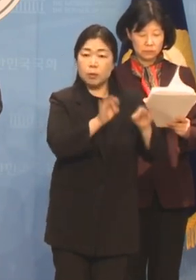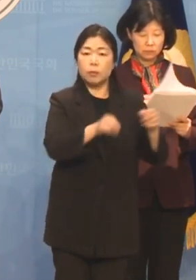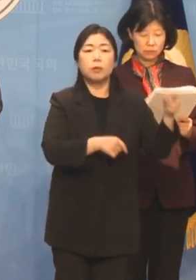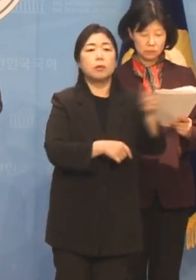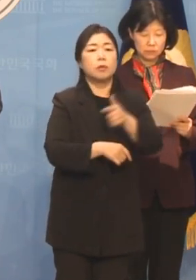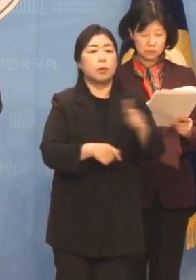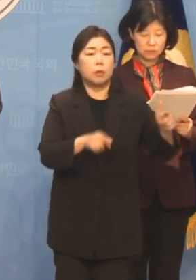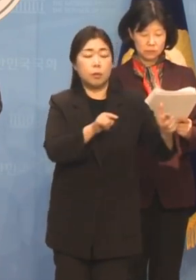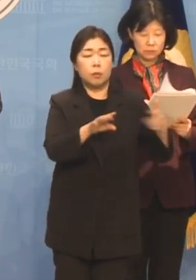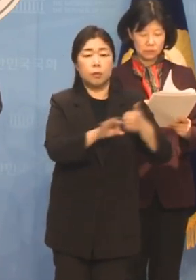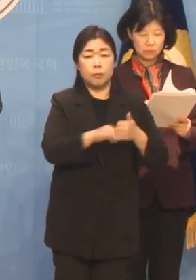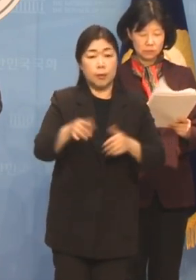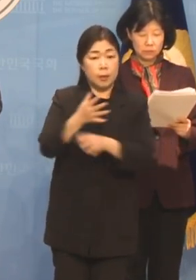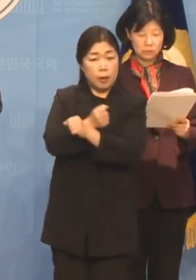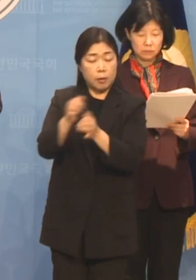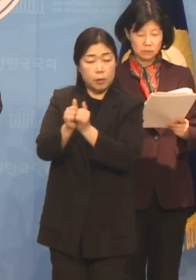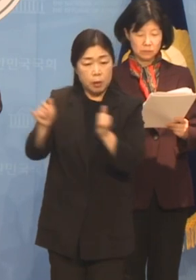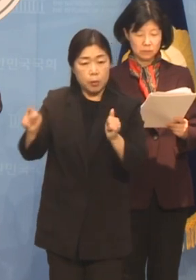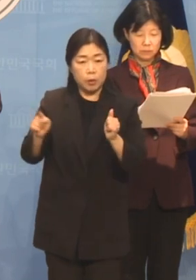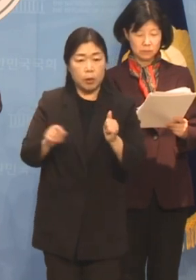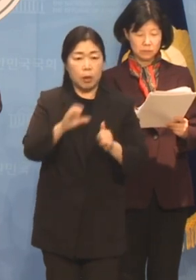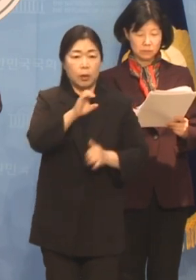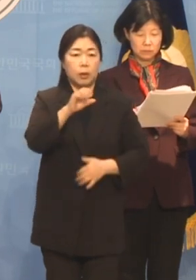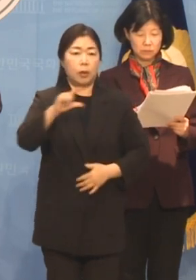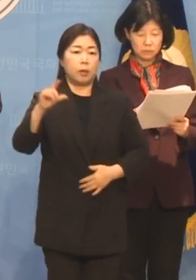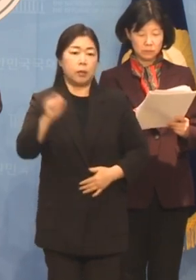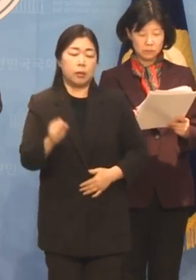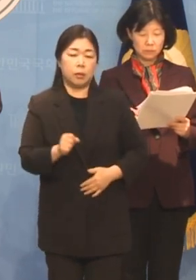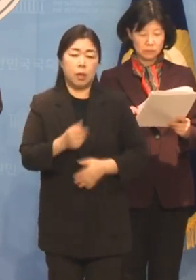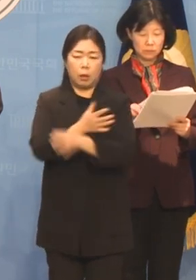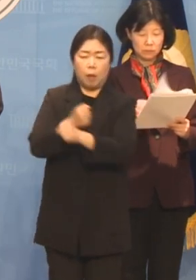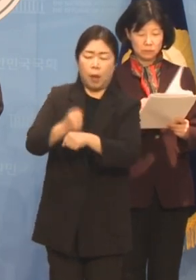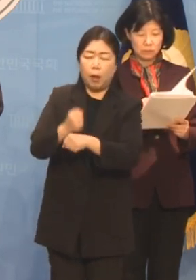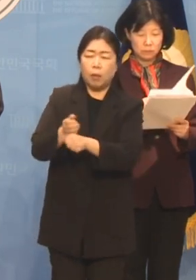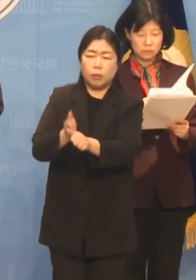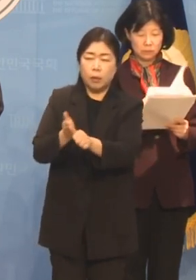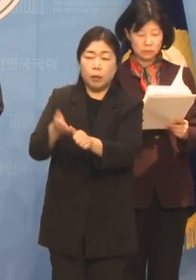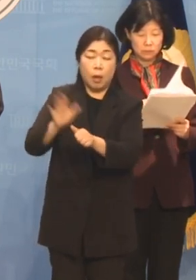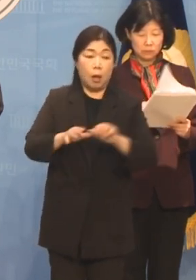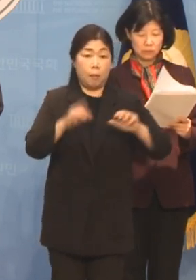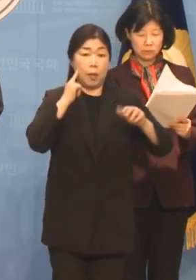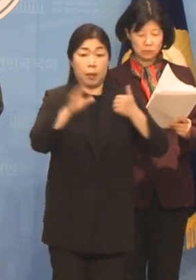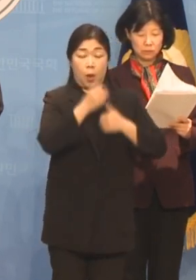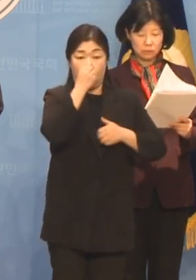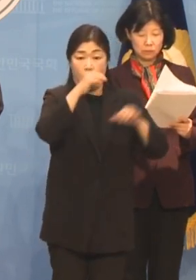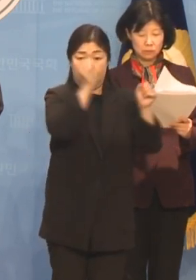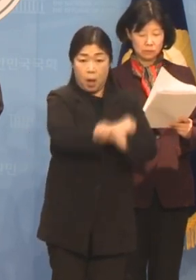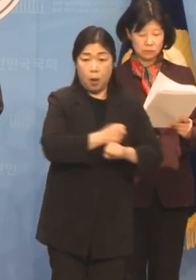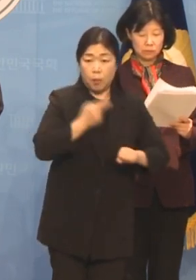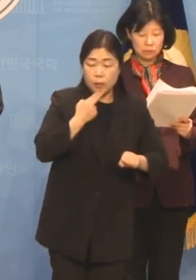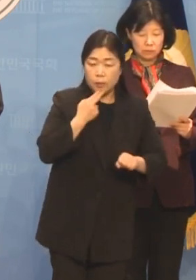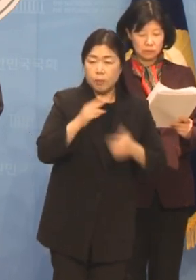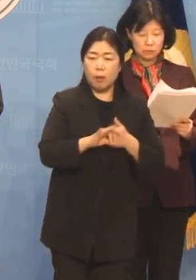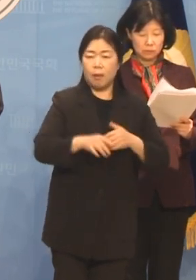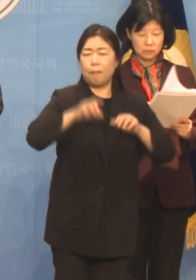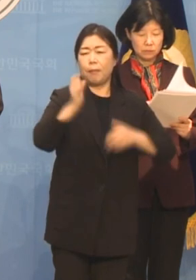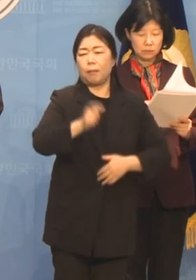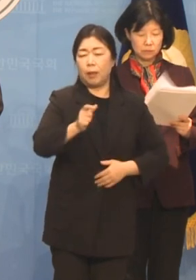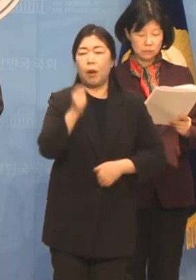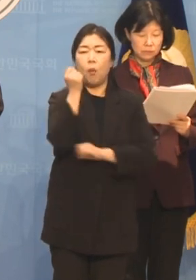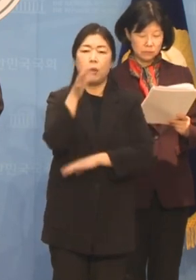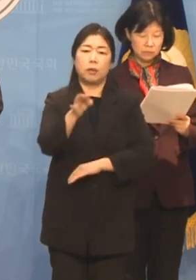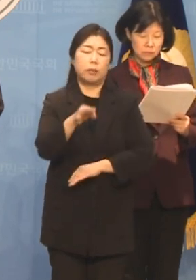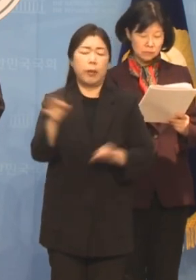금융기관들은 금융소비자들에게 ELS 가입을 유도하면서 나라가 망하지 않는 한 안전한 상품이다. 원금 손실 날 일